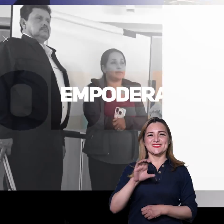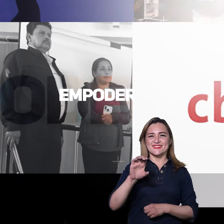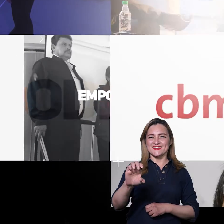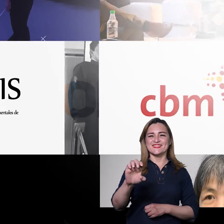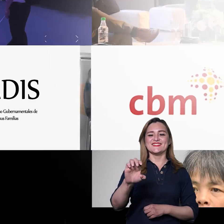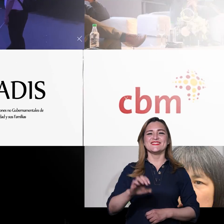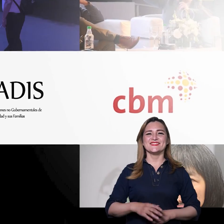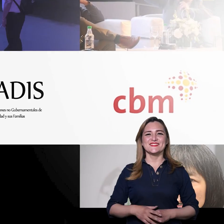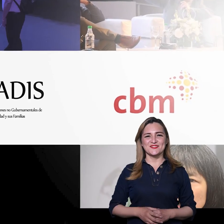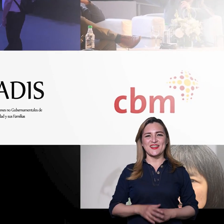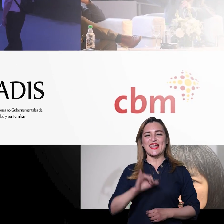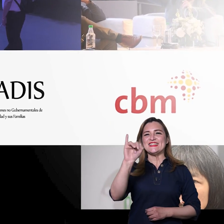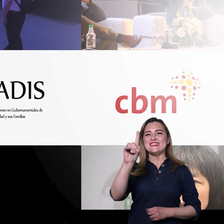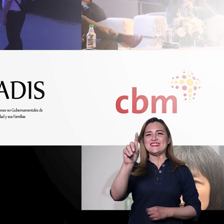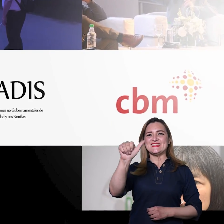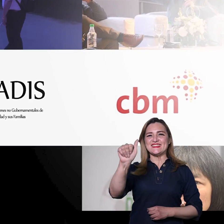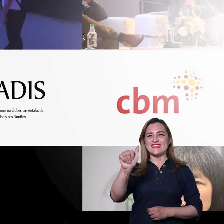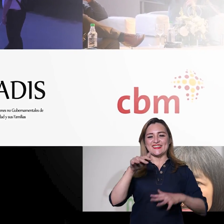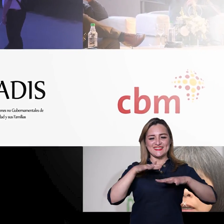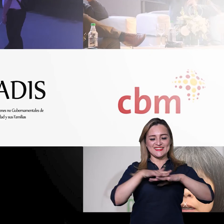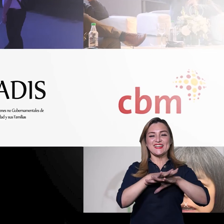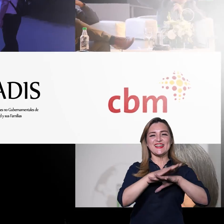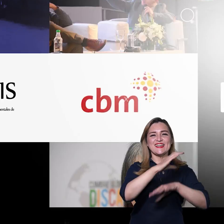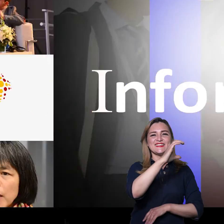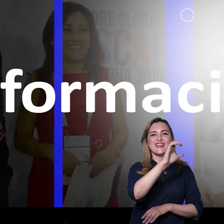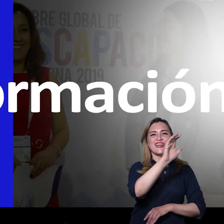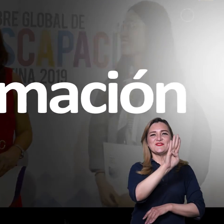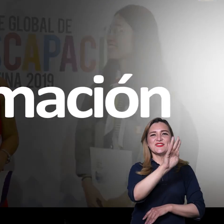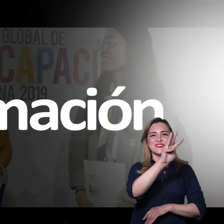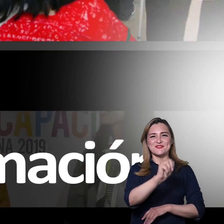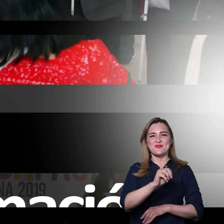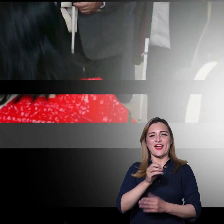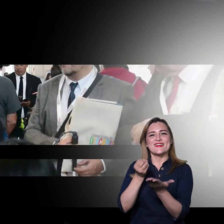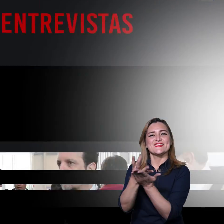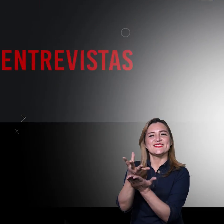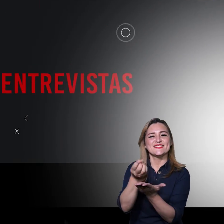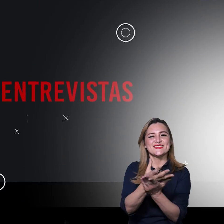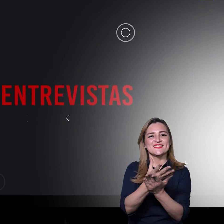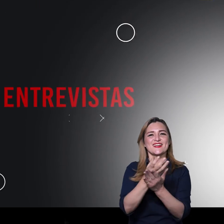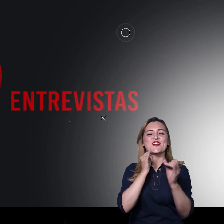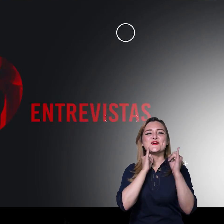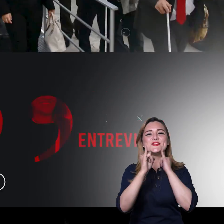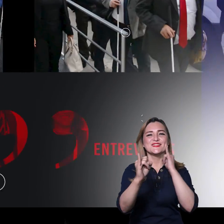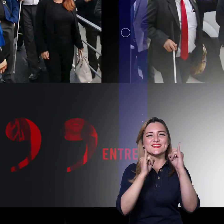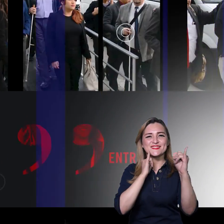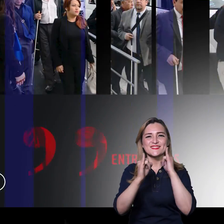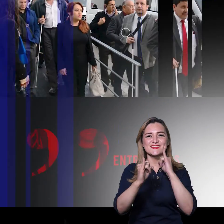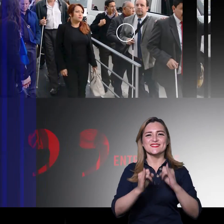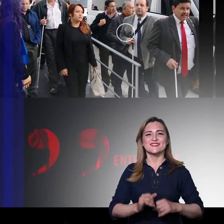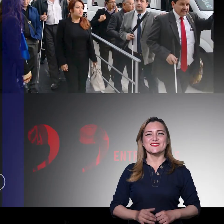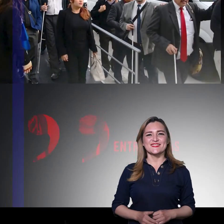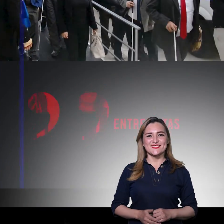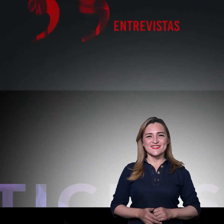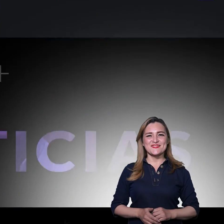Empoderamiento. Ida Riadis CBM. Información. Entrevistas.